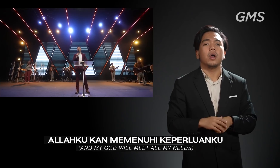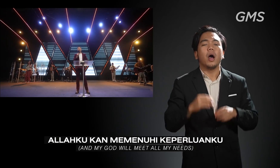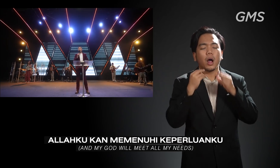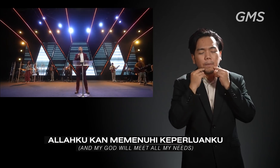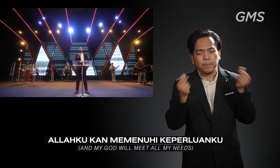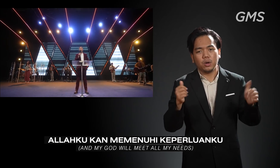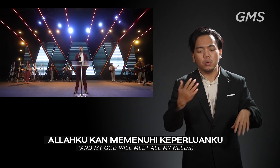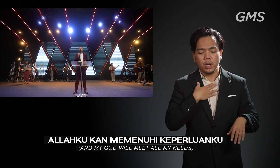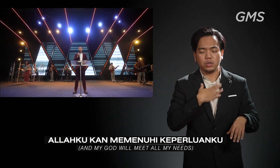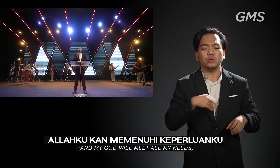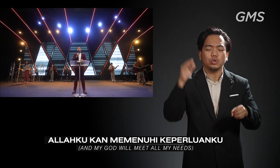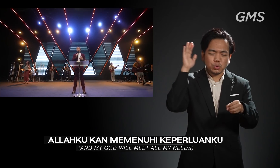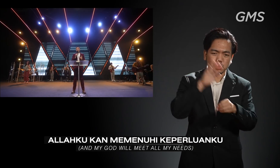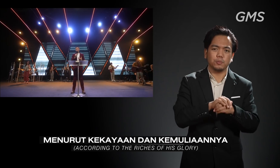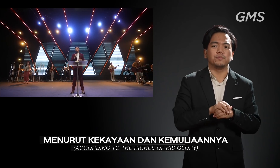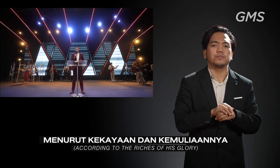keperluanku